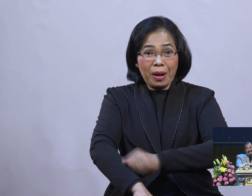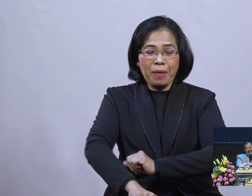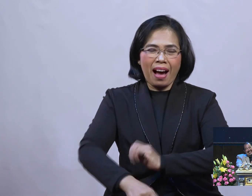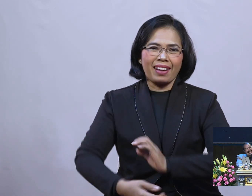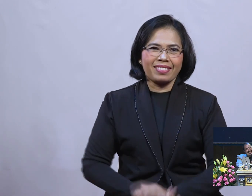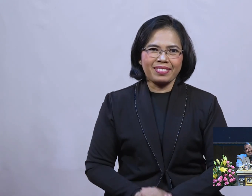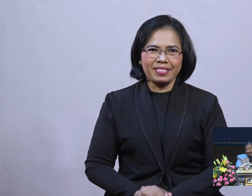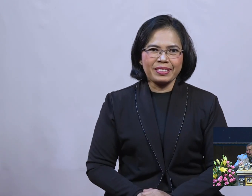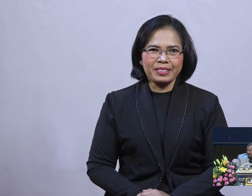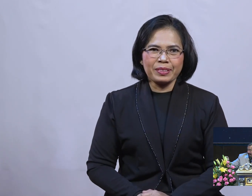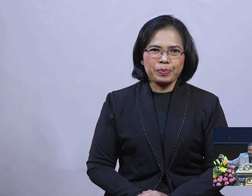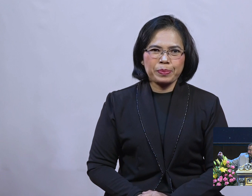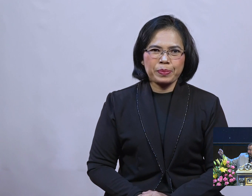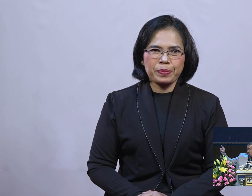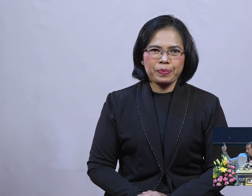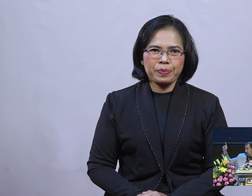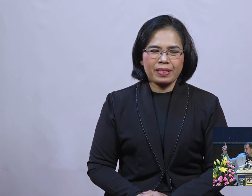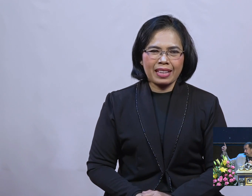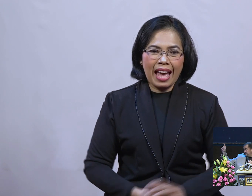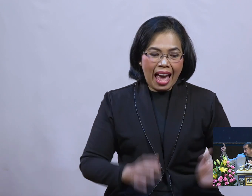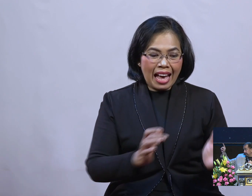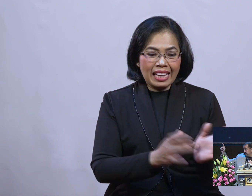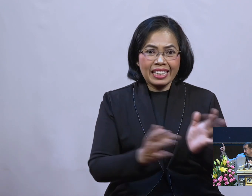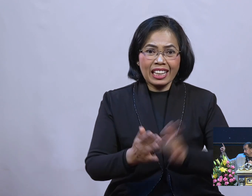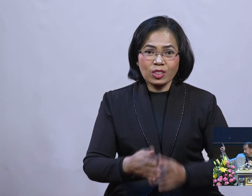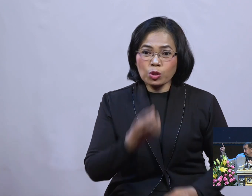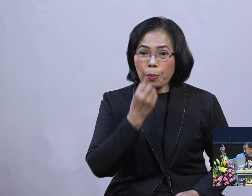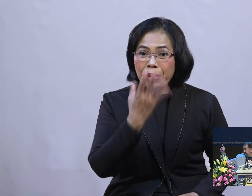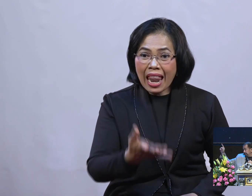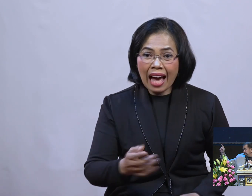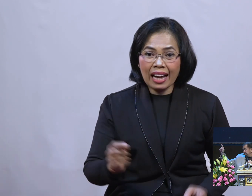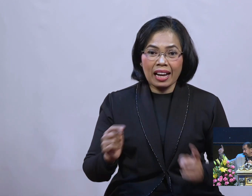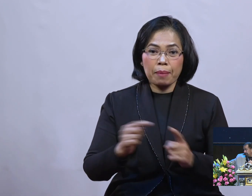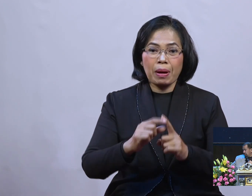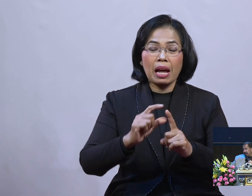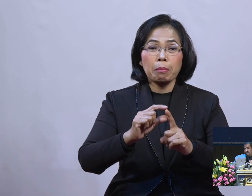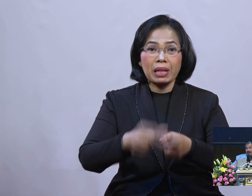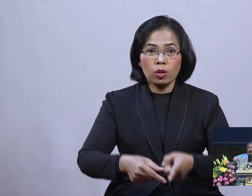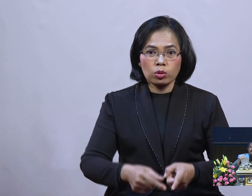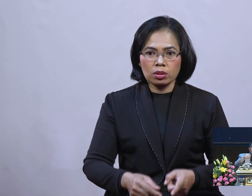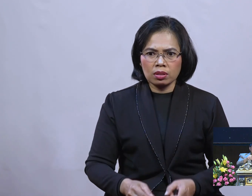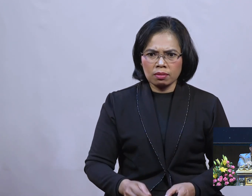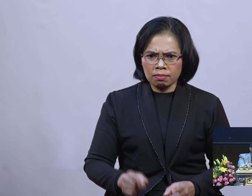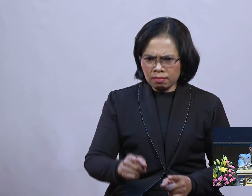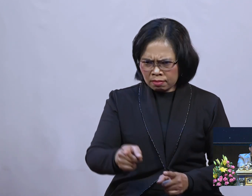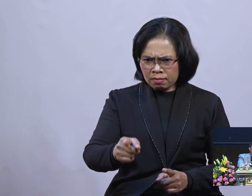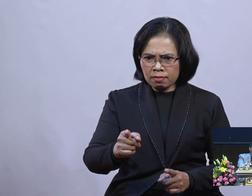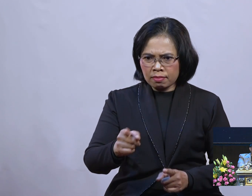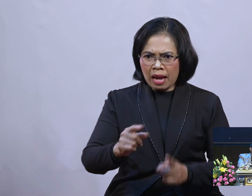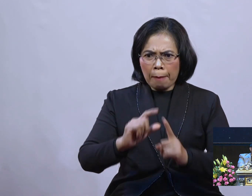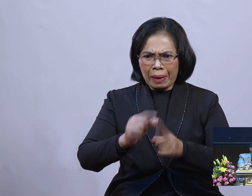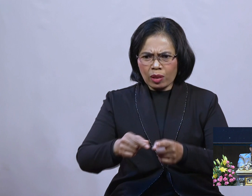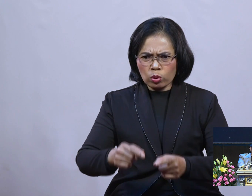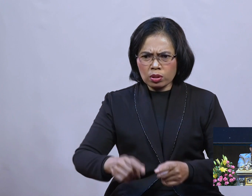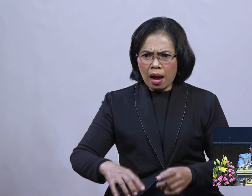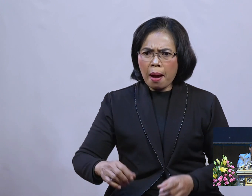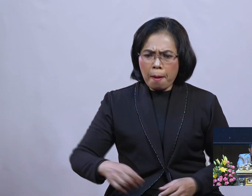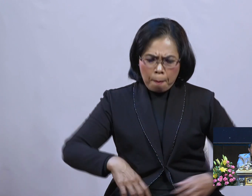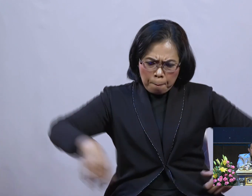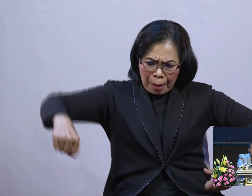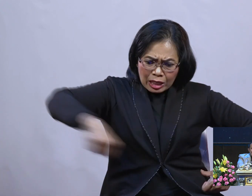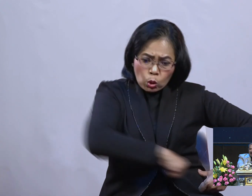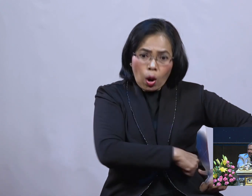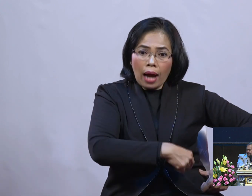uh ya 9 Petrus Hai sarung dan pedal Hai